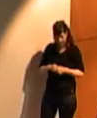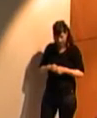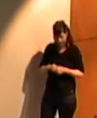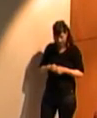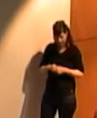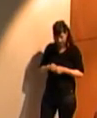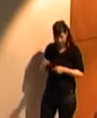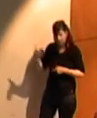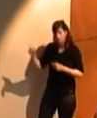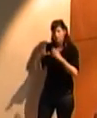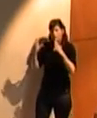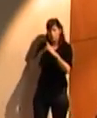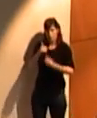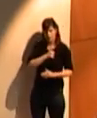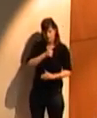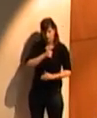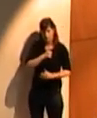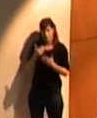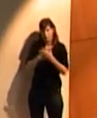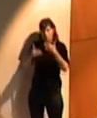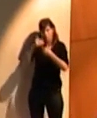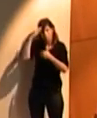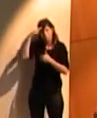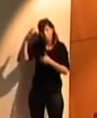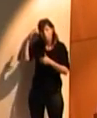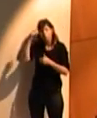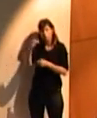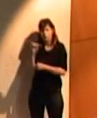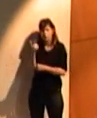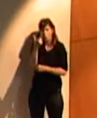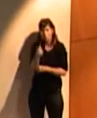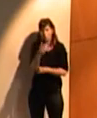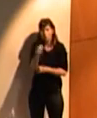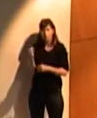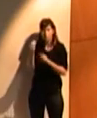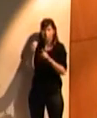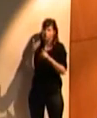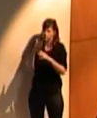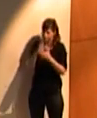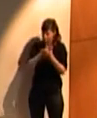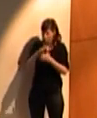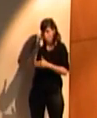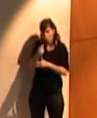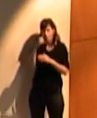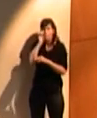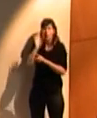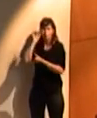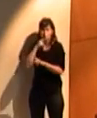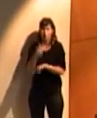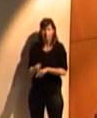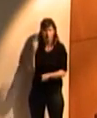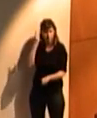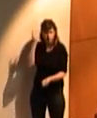construite, donc une maison individuelle construite pour un couple de personnes sourdes dont les enfants sont entendants. Et on voit bien qu'une